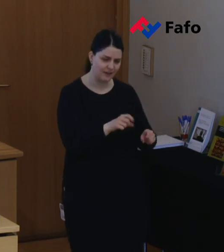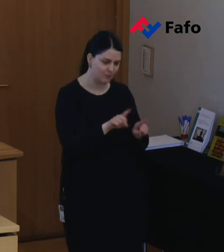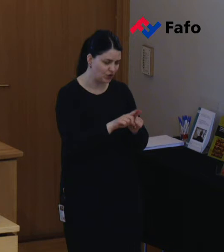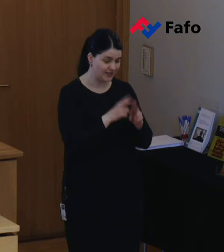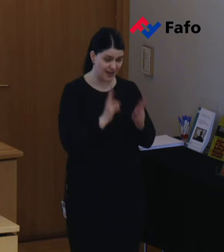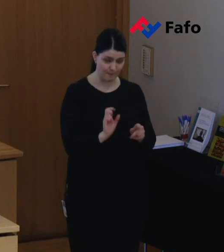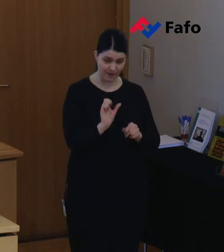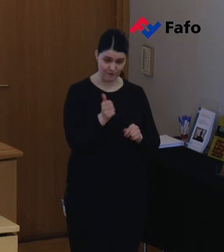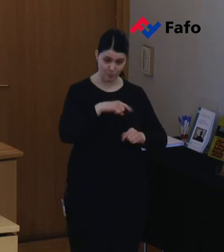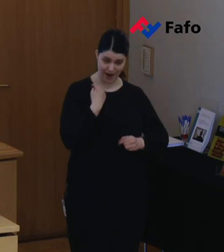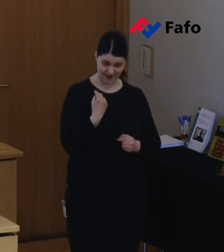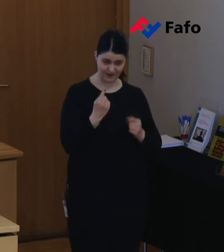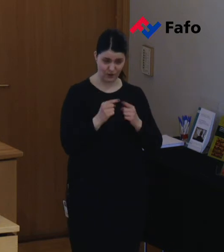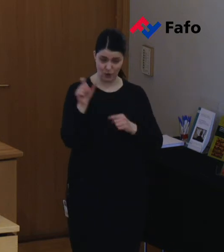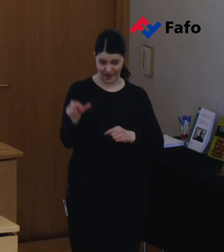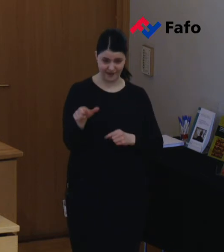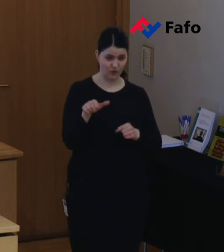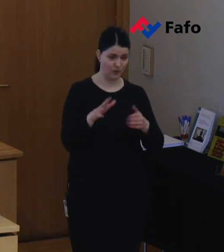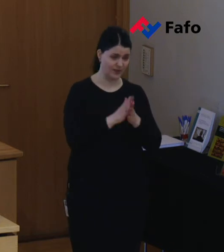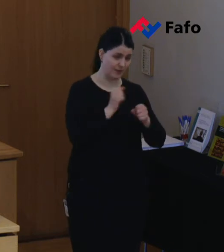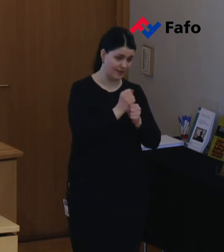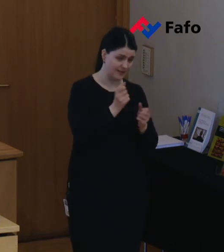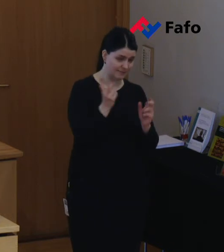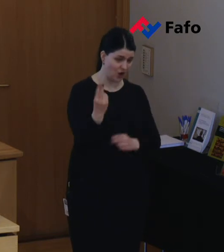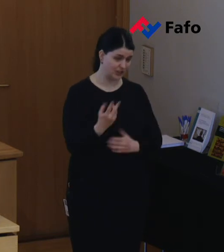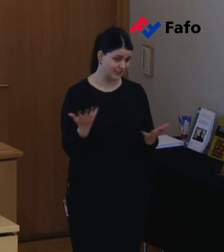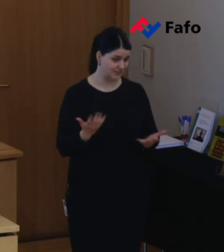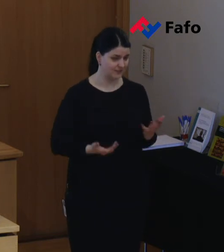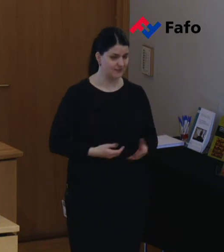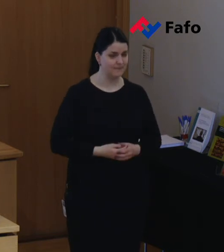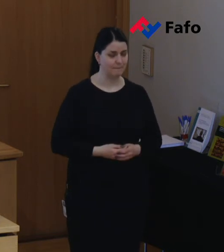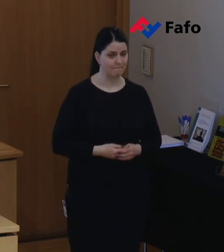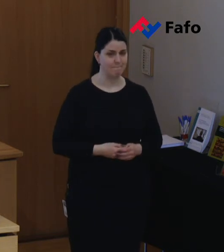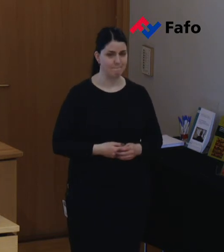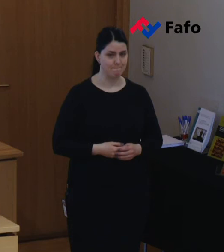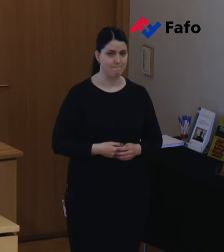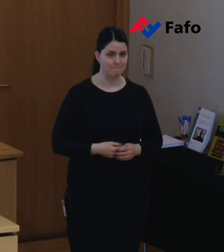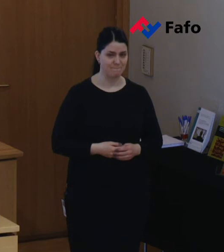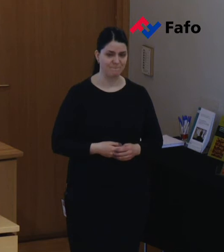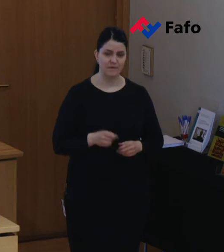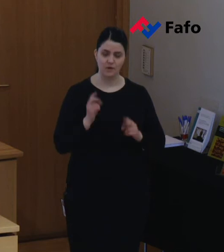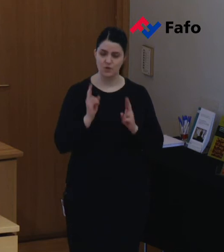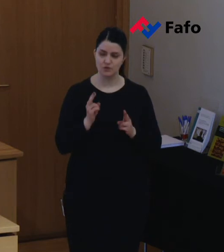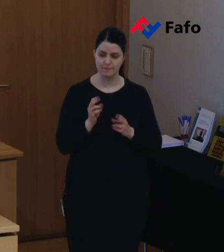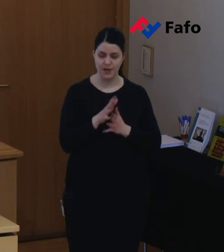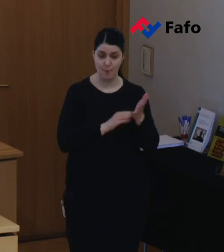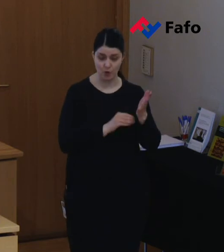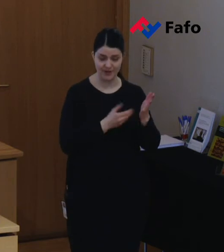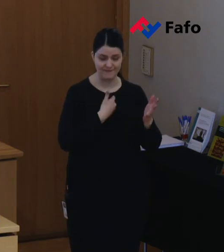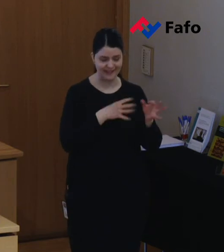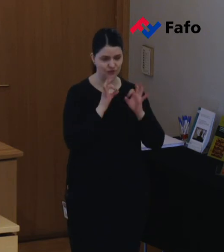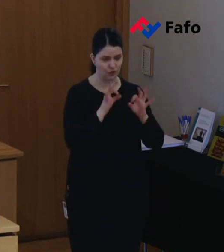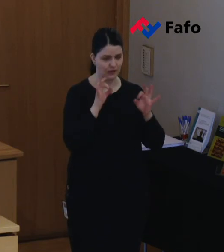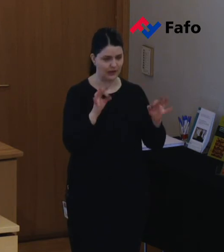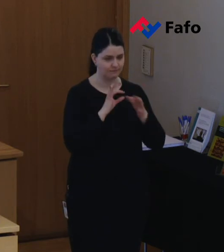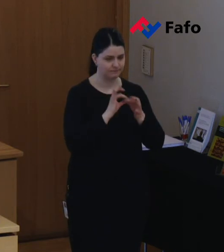min samtalepartner og samarbeidspartner? Og så var det rapporten var veldig